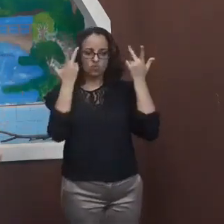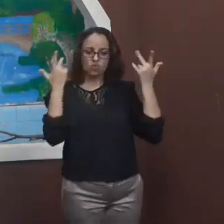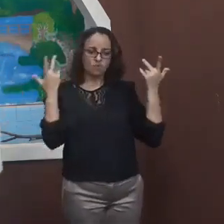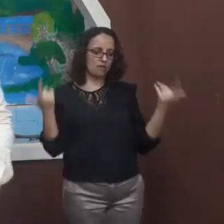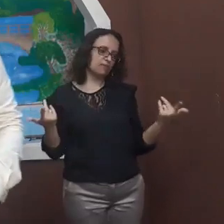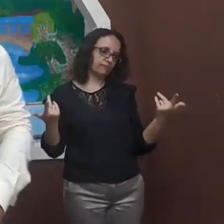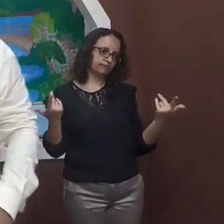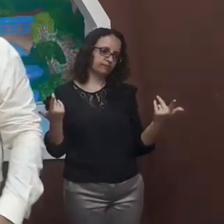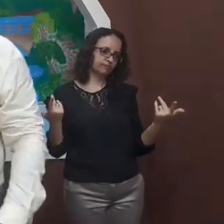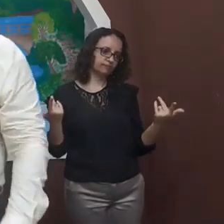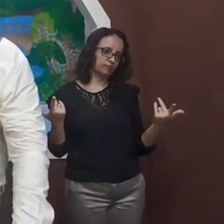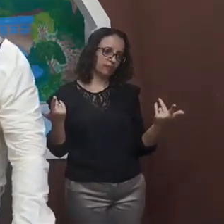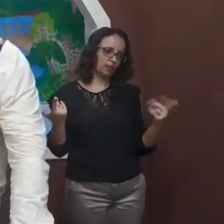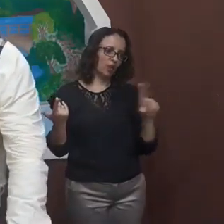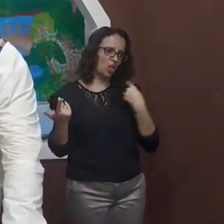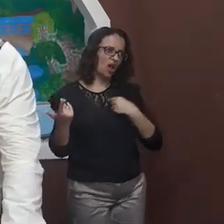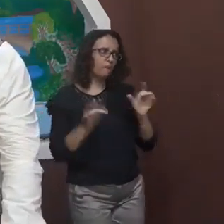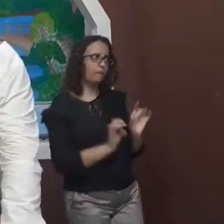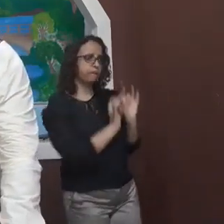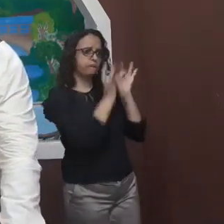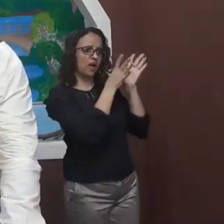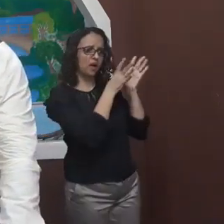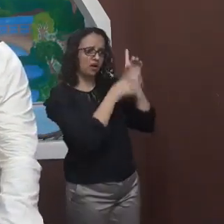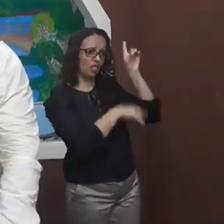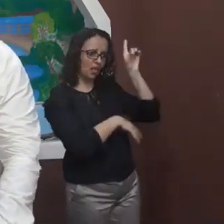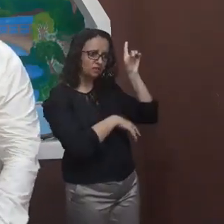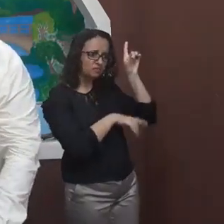Sofreremos, mas abandonaremos Deus por causa disso?